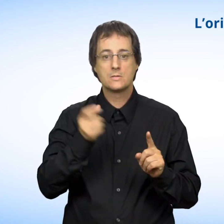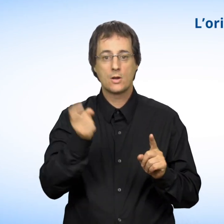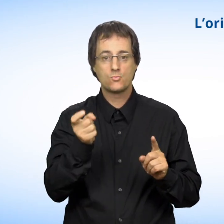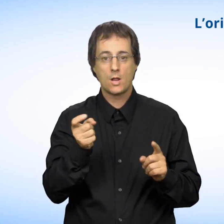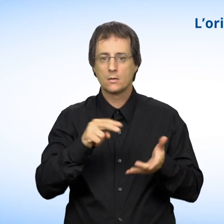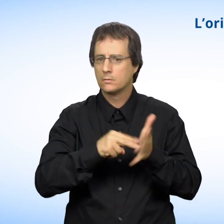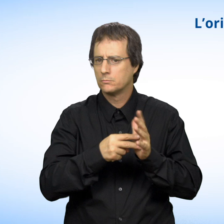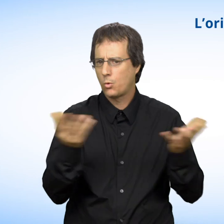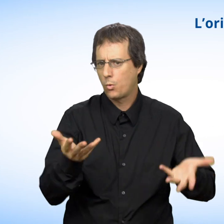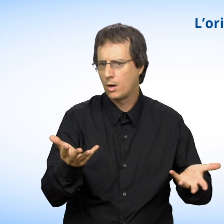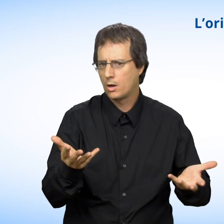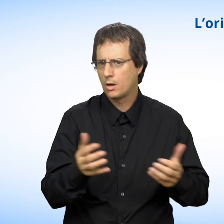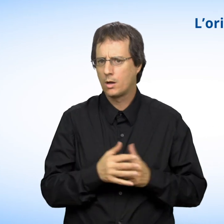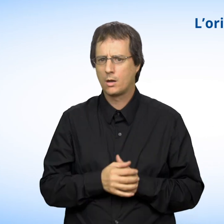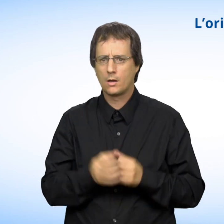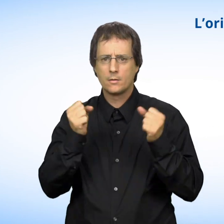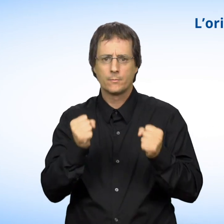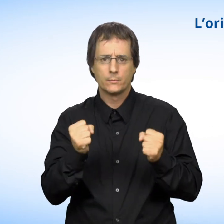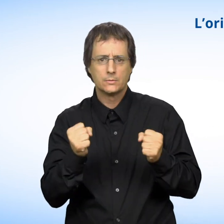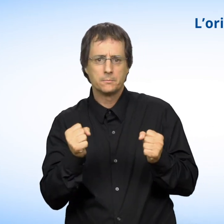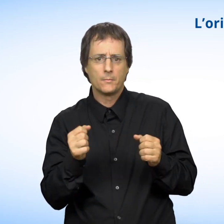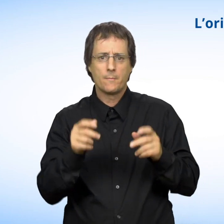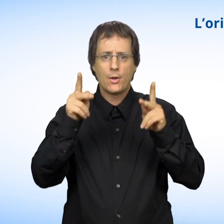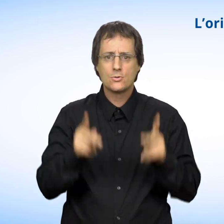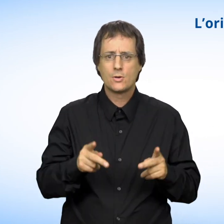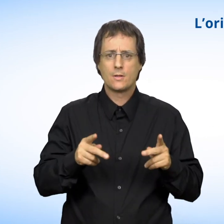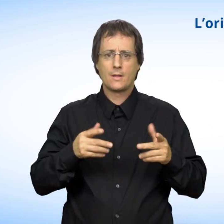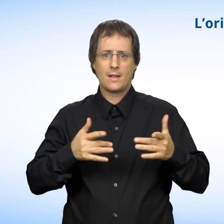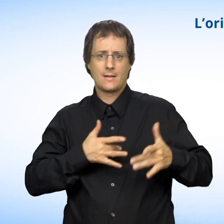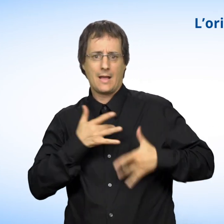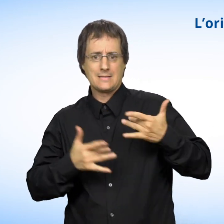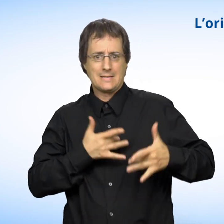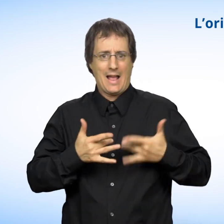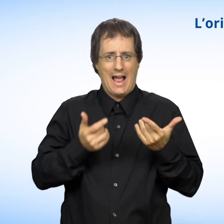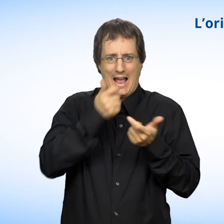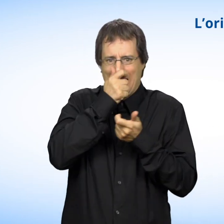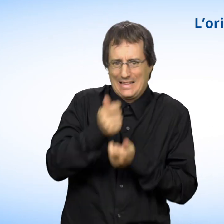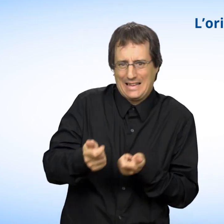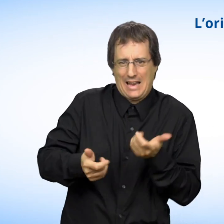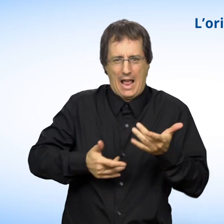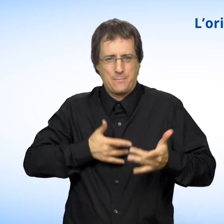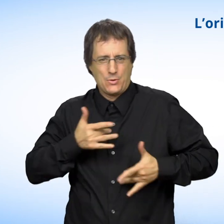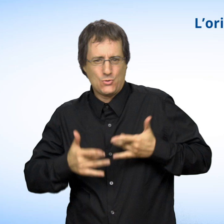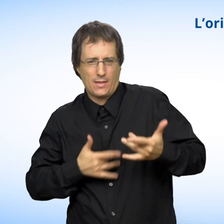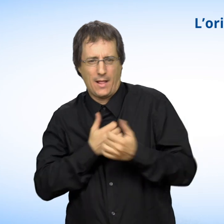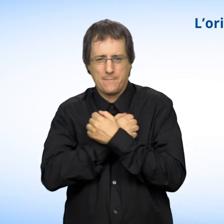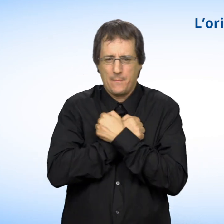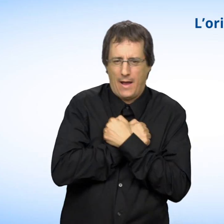sexuelle l'orientation sexuelle désigne la capacité des personnes de ressentir une attirance émotionnelle